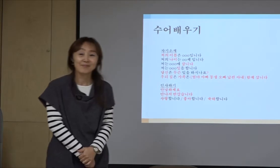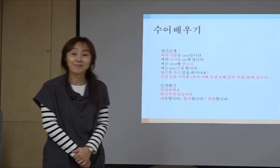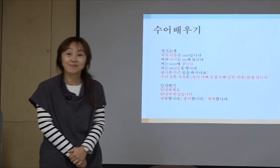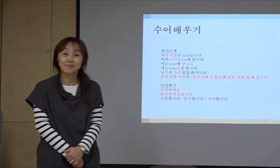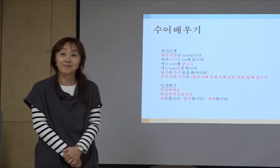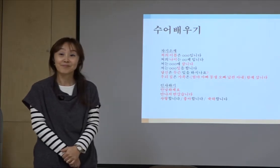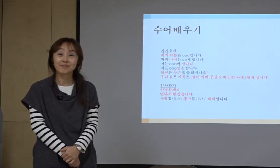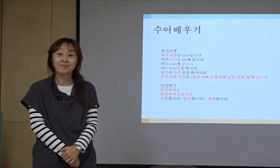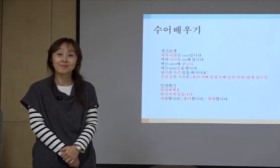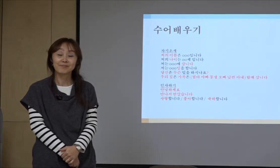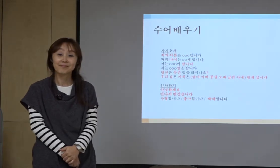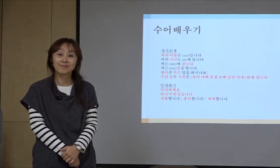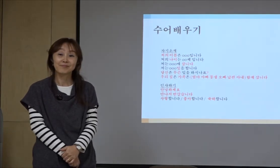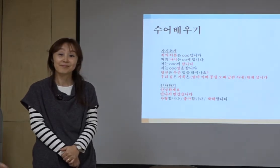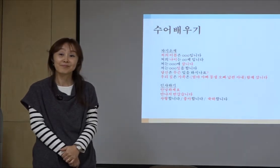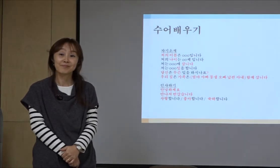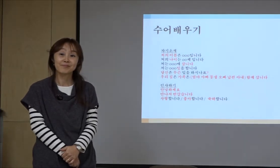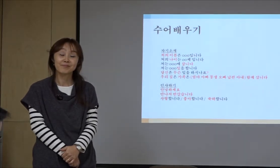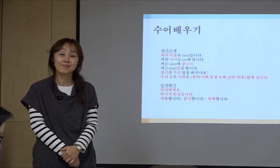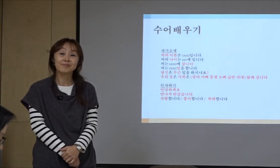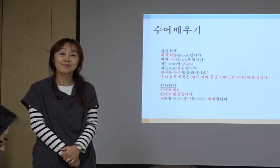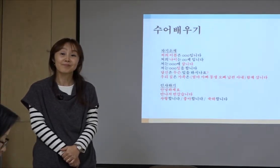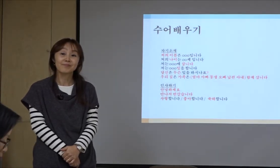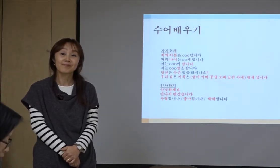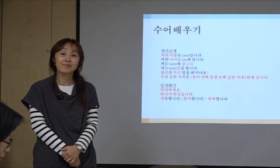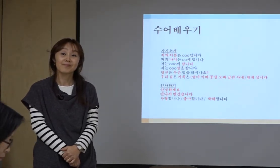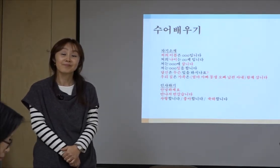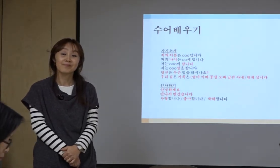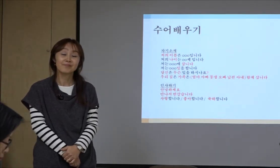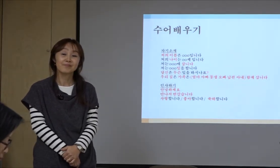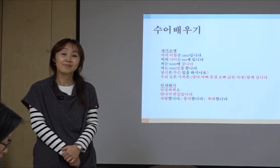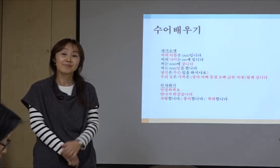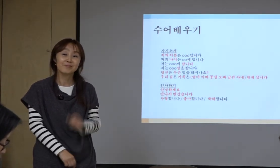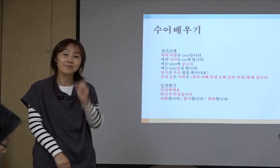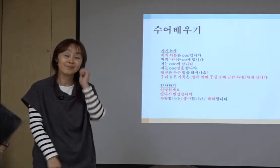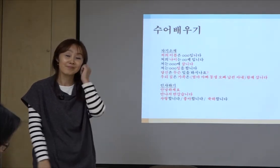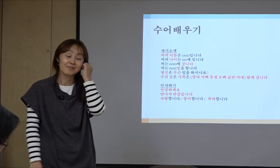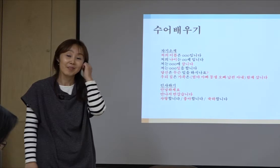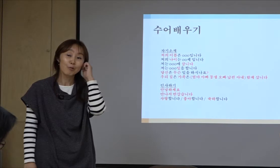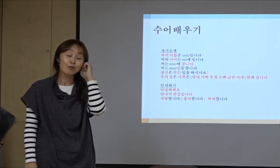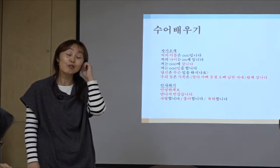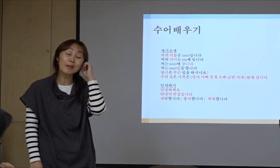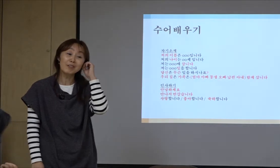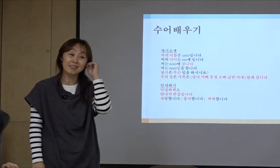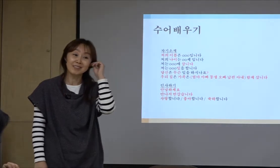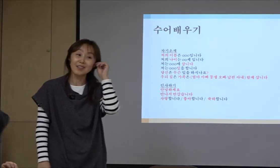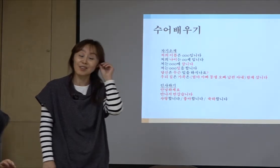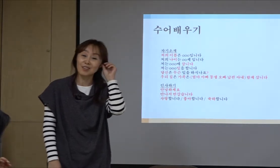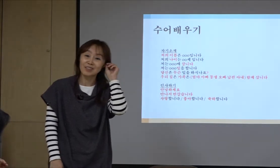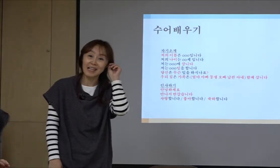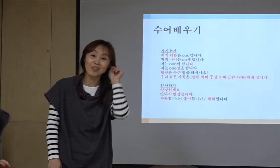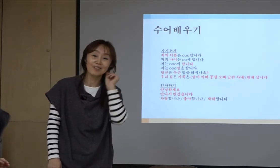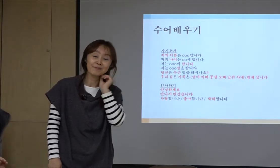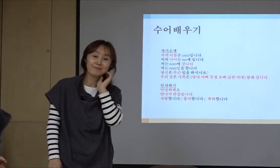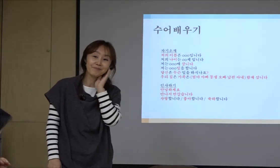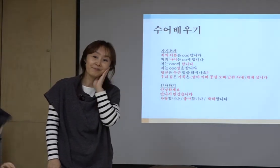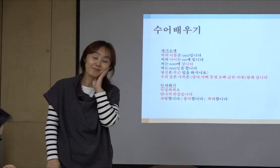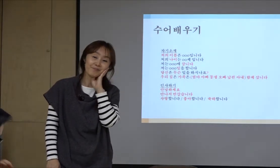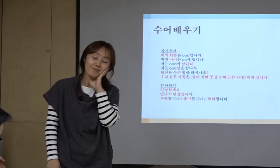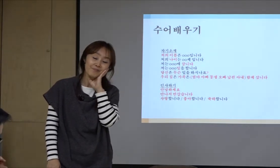오늘 그 문화관광 해설사 분들이잖아요. 그러니까 좀 특화된 단어 몇 개를 좀. 뭐 궁금한 거 있으세요? 그러니까 이를테면 지금